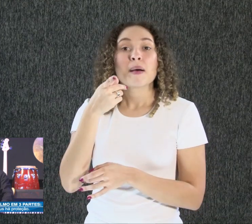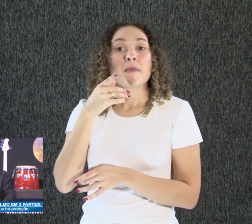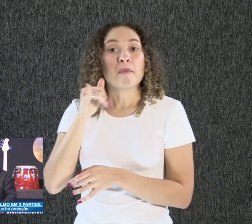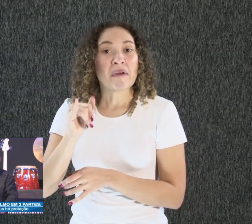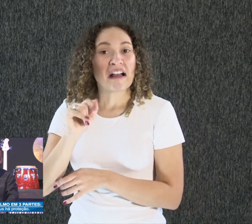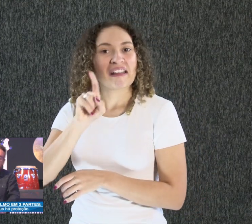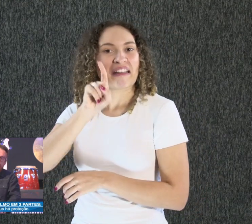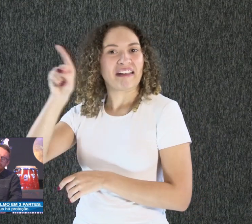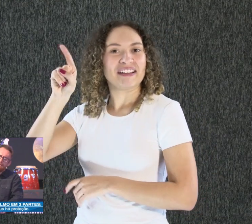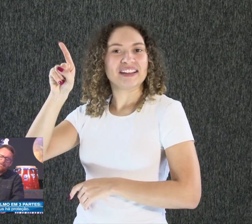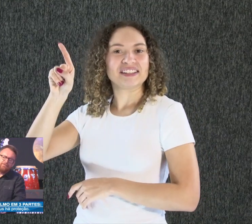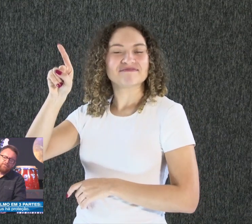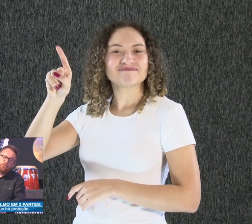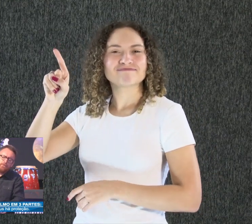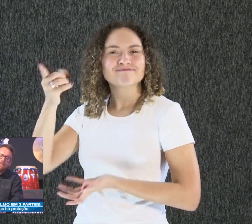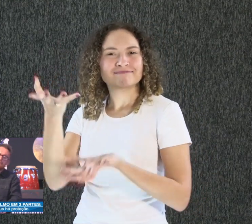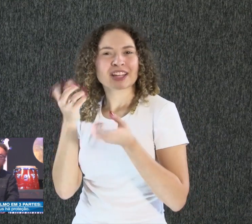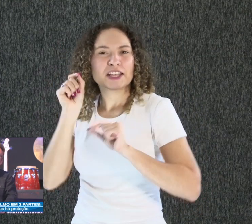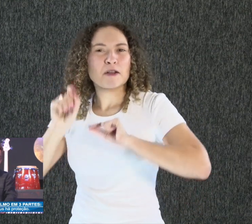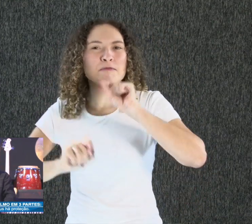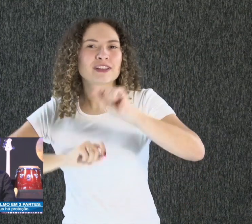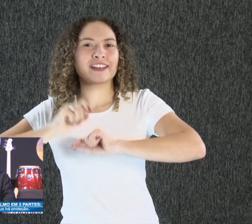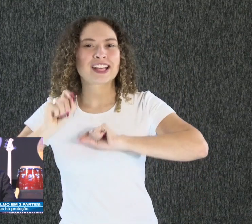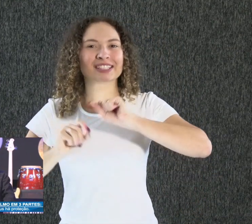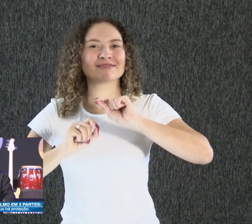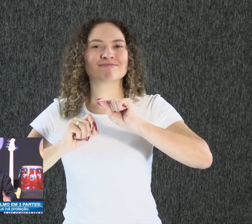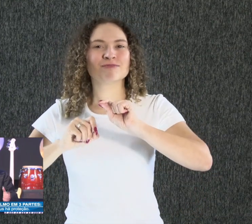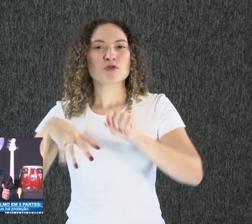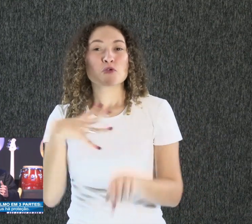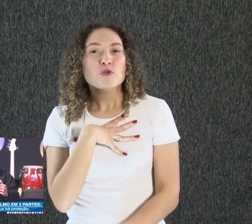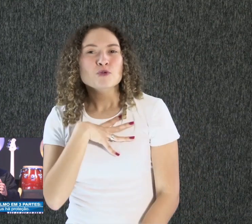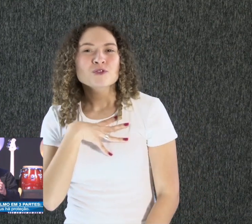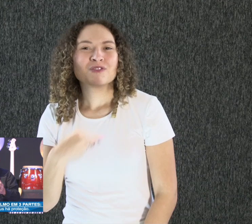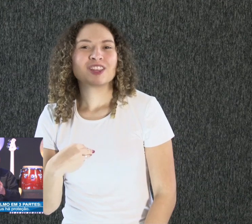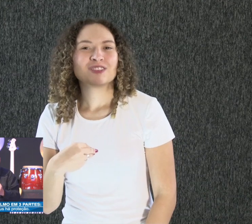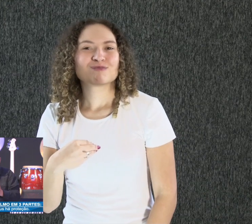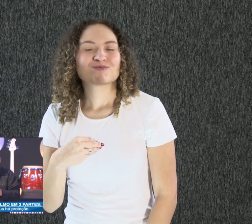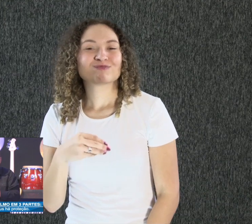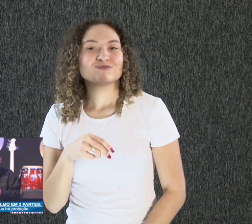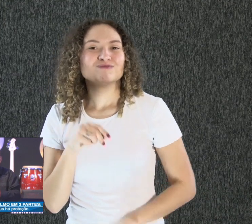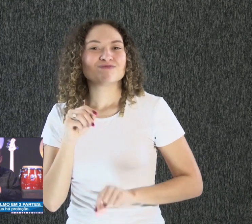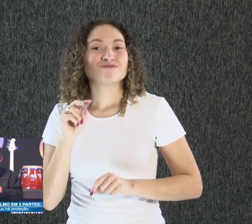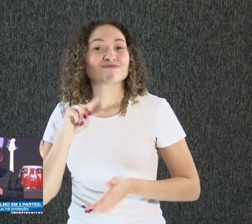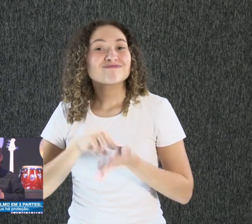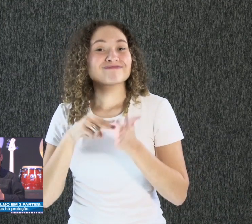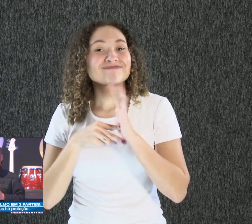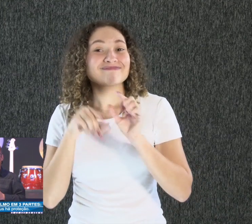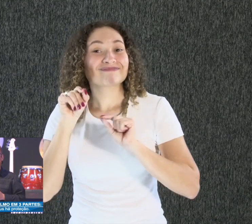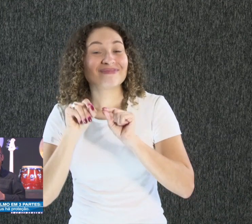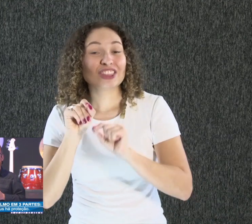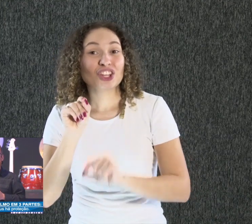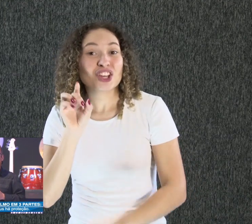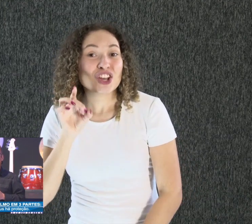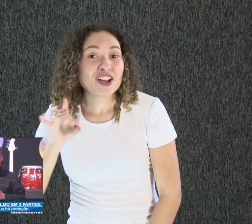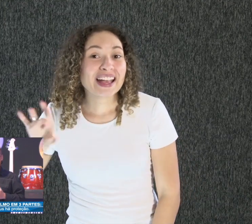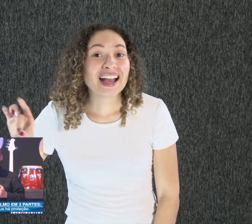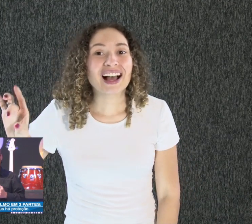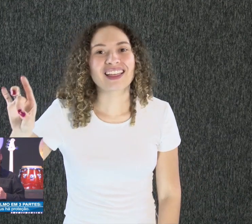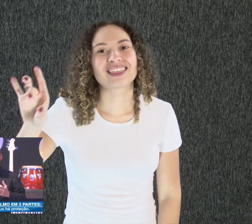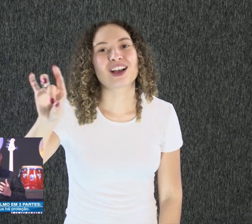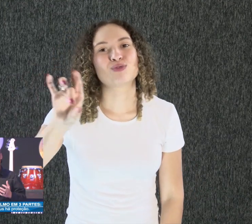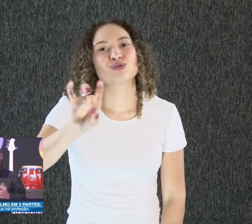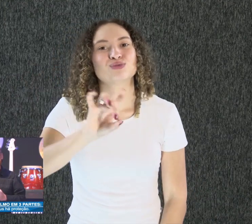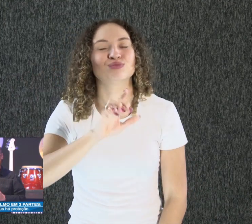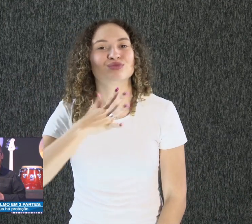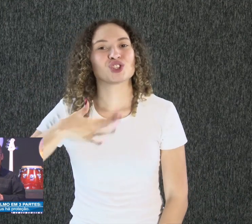grande desejo do Pai, eu não tenho dúvida disso, é ter os seus filhos debaixo das suas asas. Deus